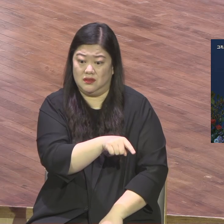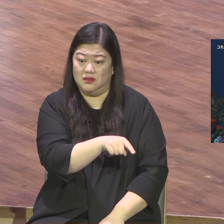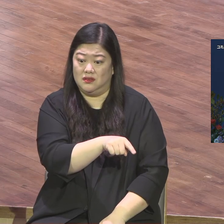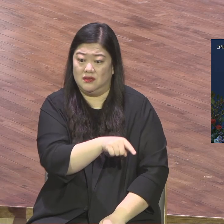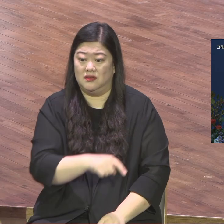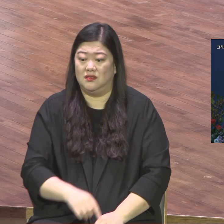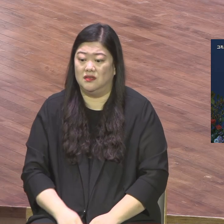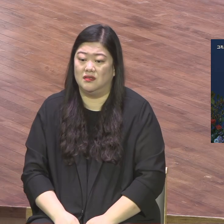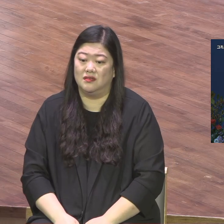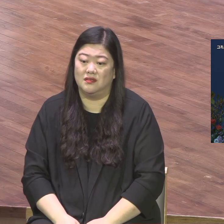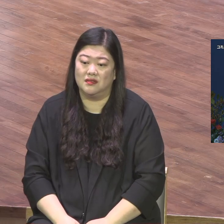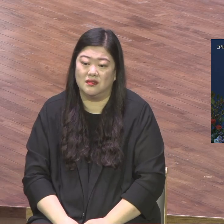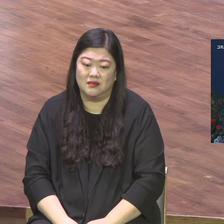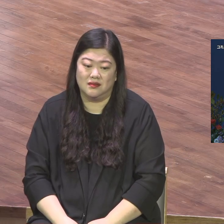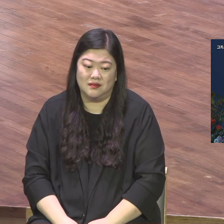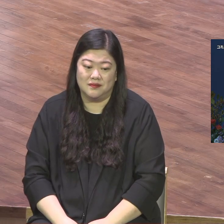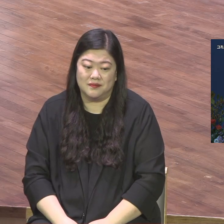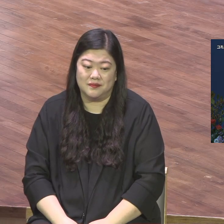이런 현장에